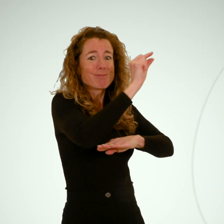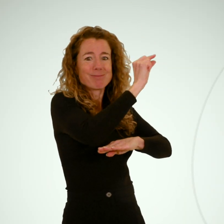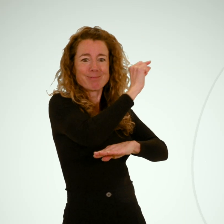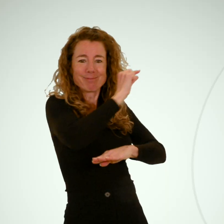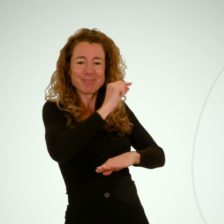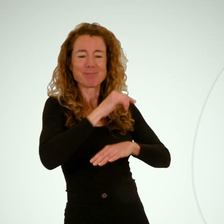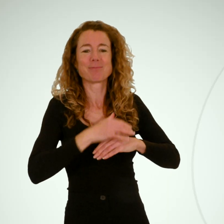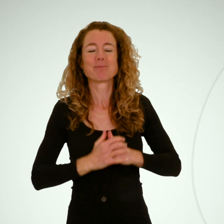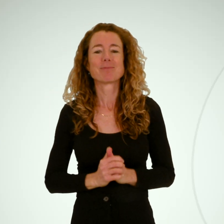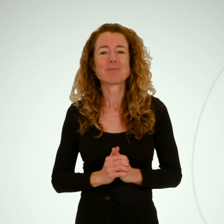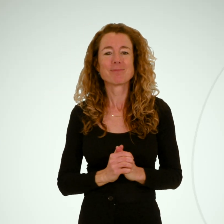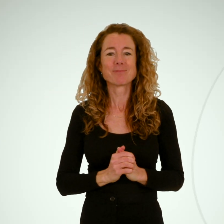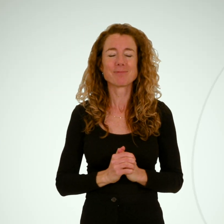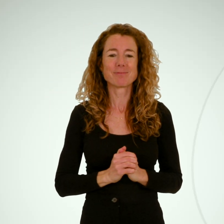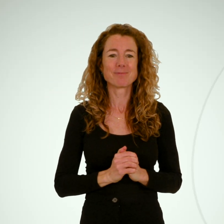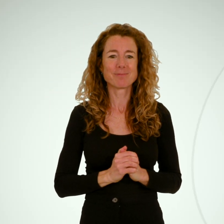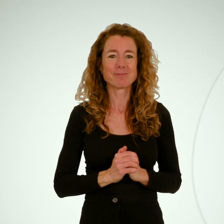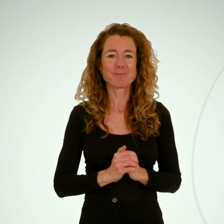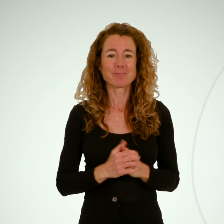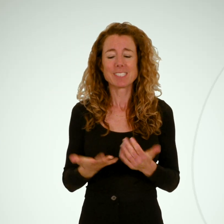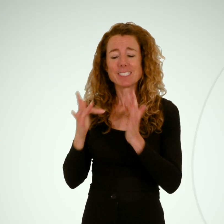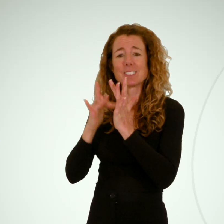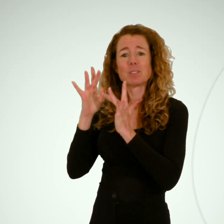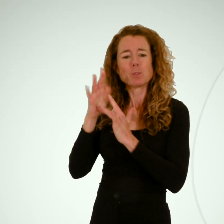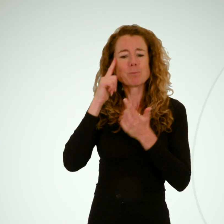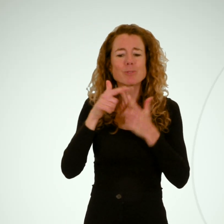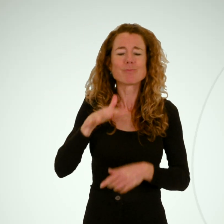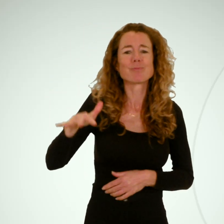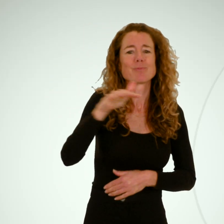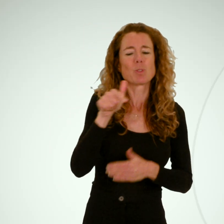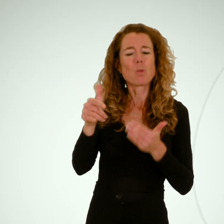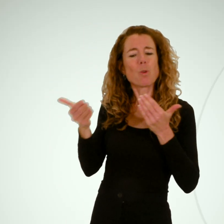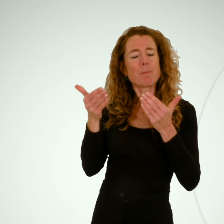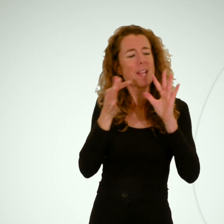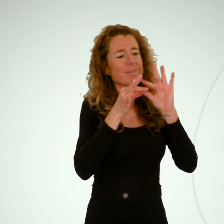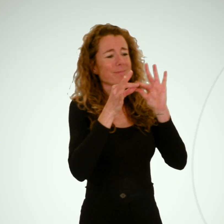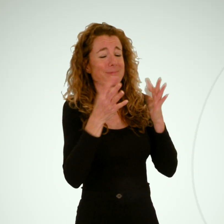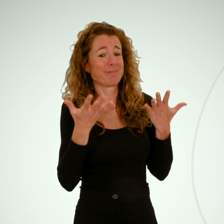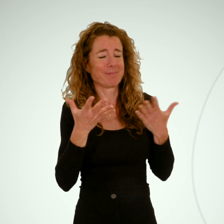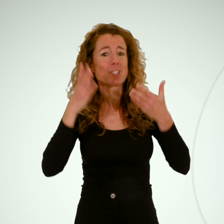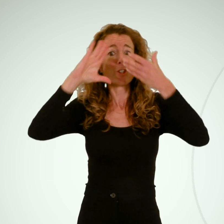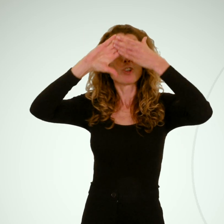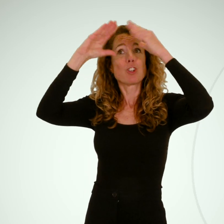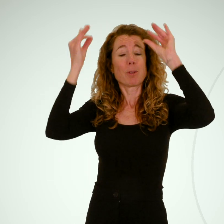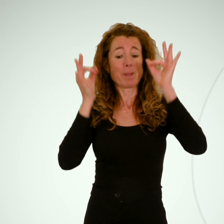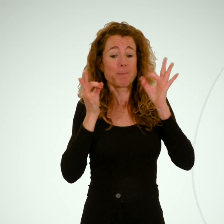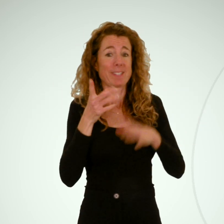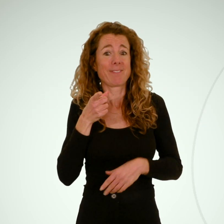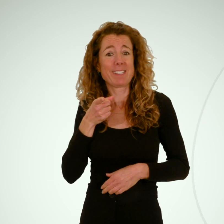viennent faire leur nid dans ses branches. Jésus utilise pour eux une autre comparaison. Le royaume des cieux